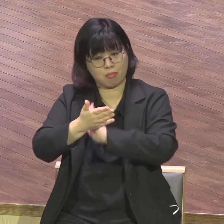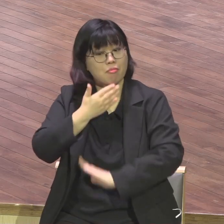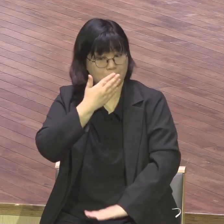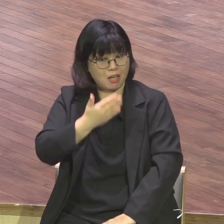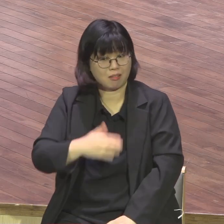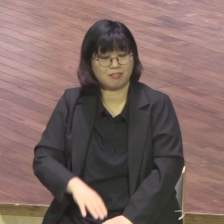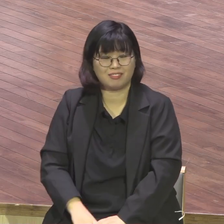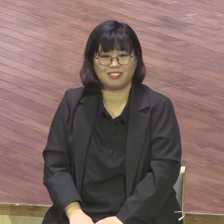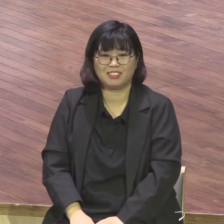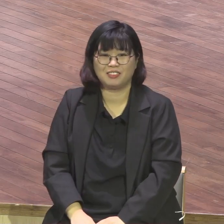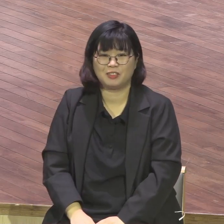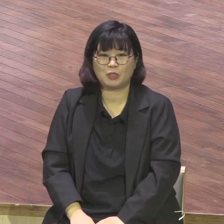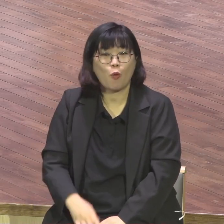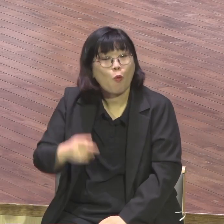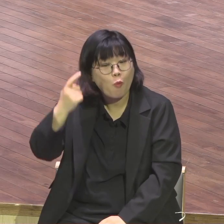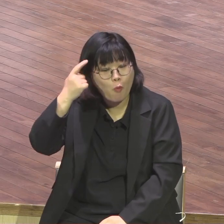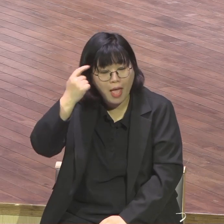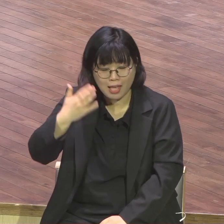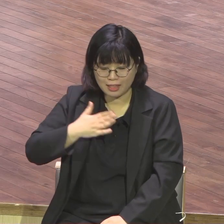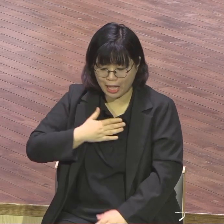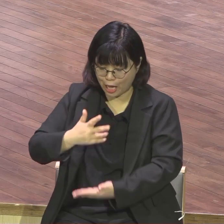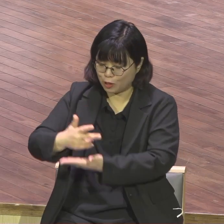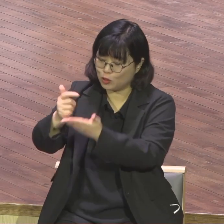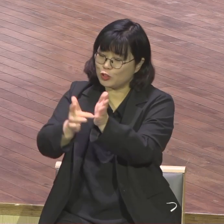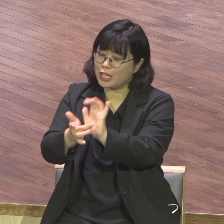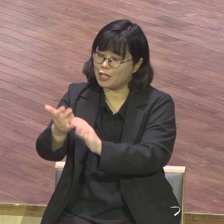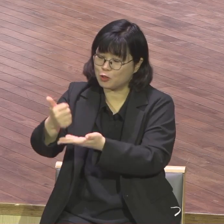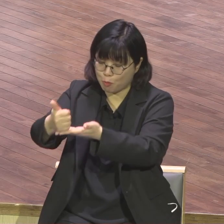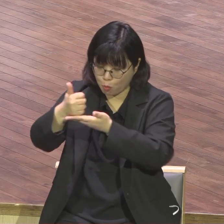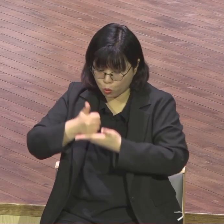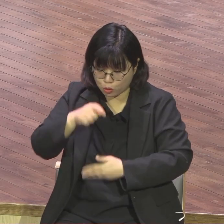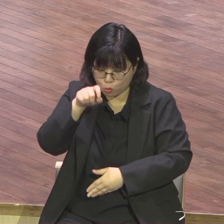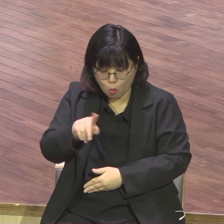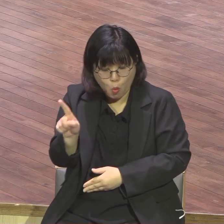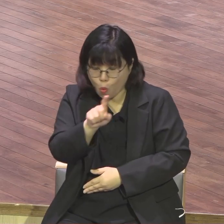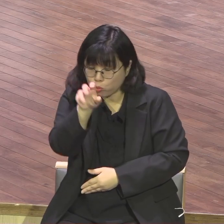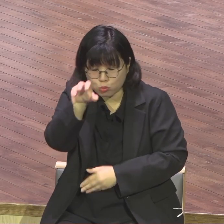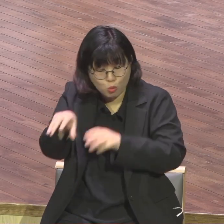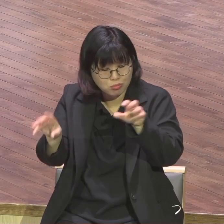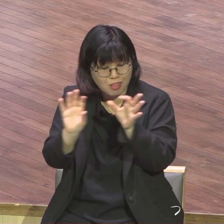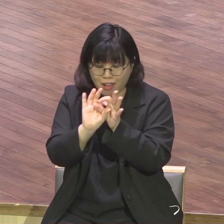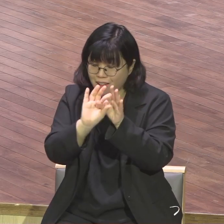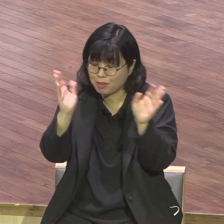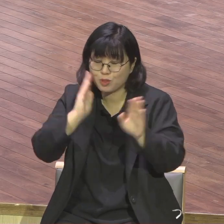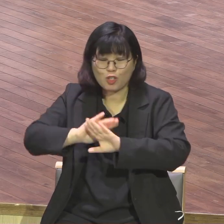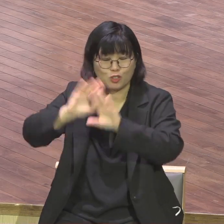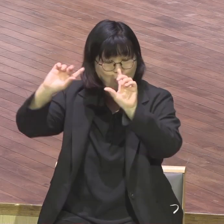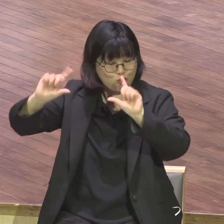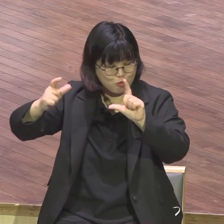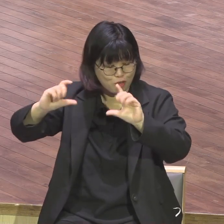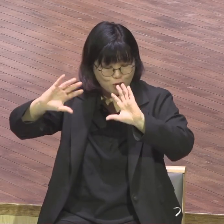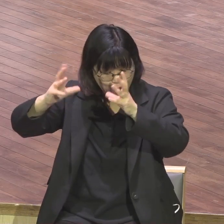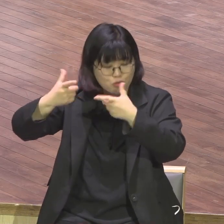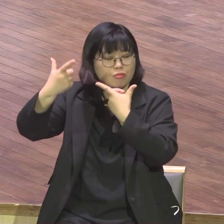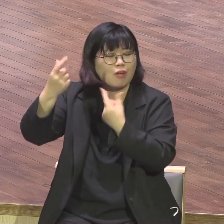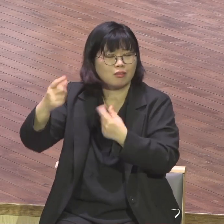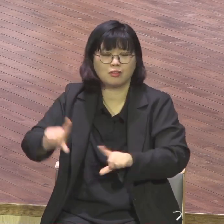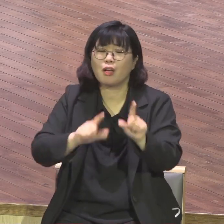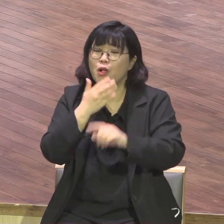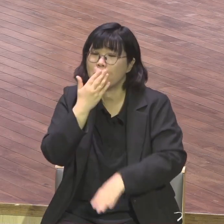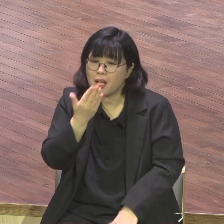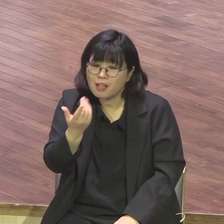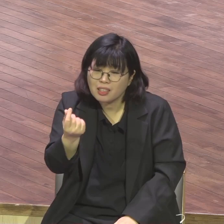왜냐 내 주 예수 모신 것이 그 어디나 천국이라 그랬어요. 천국 나 하나 때문에 천국 돼. 나 하나 때문에.